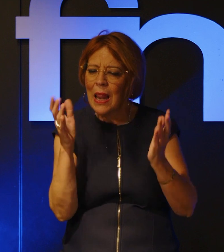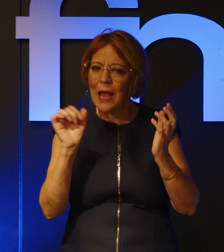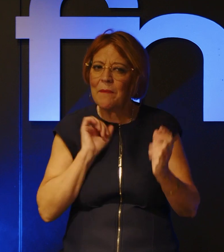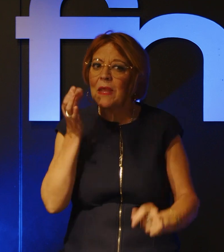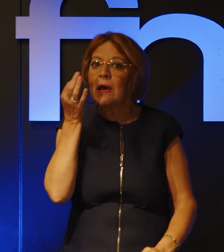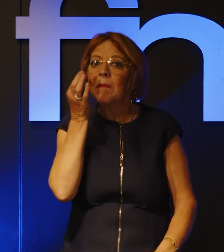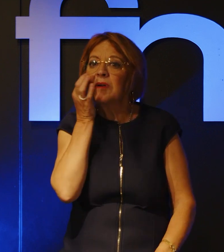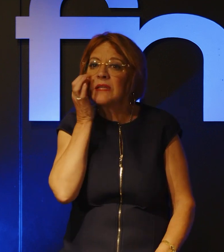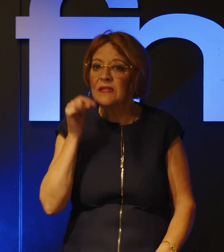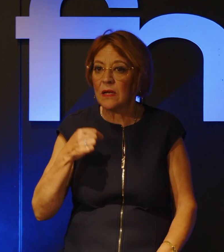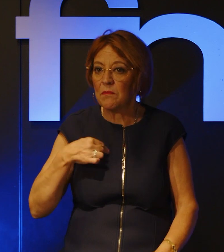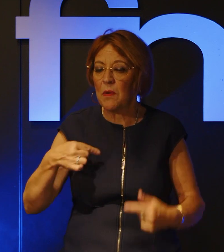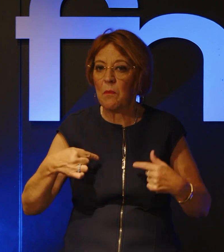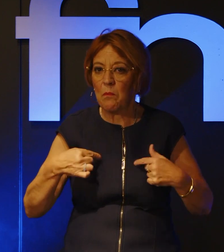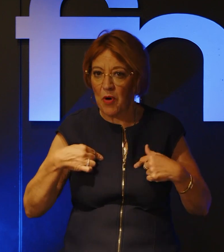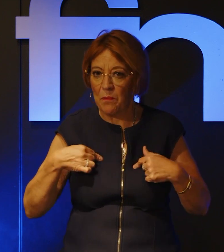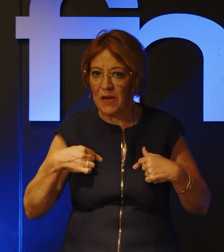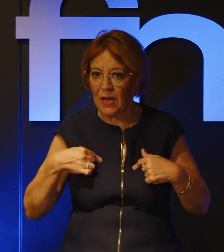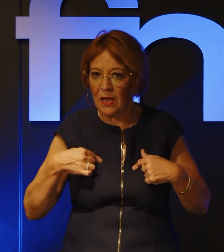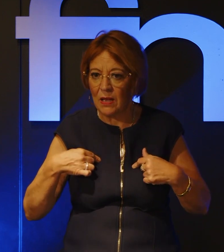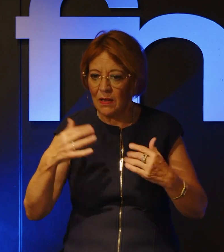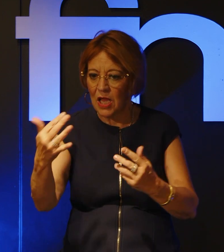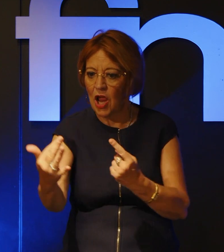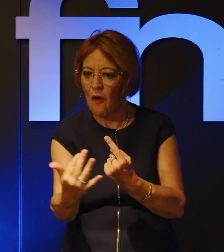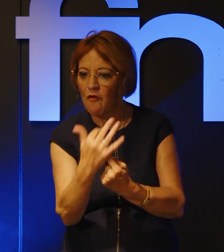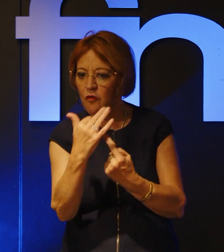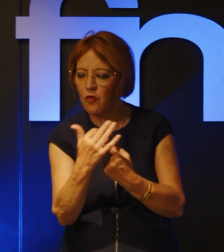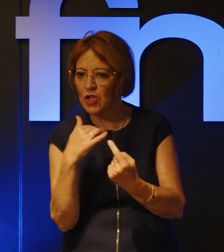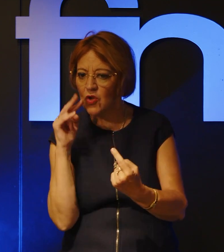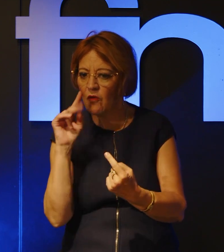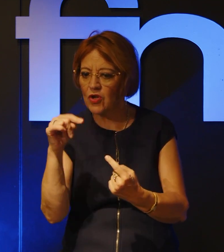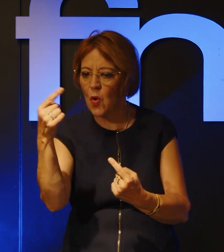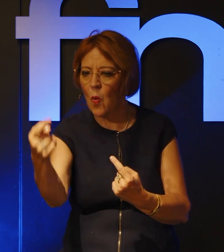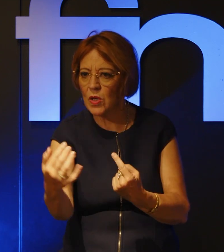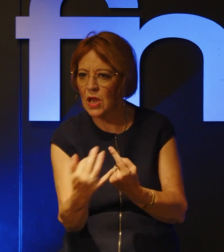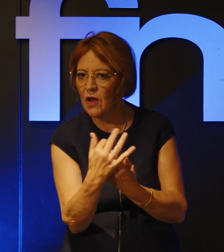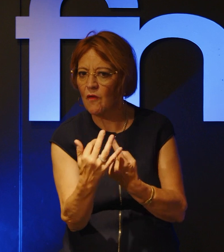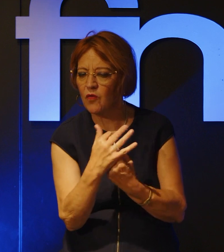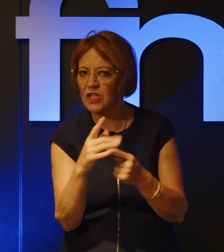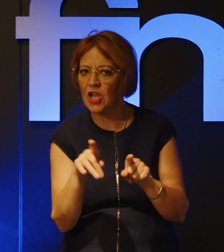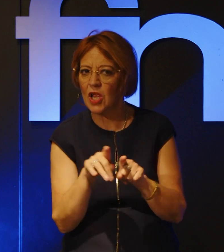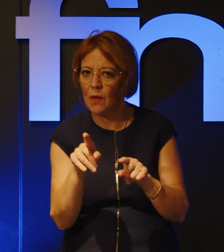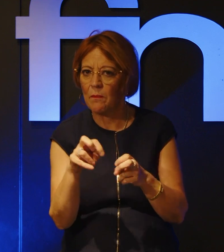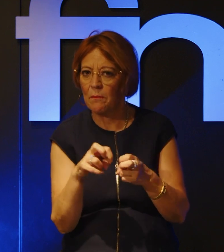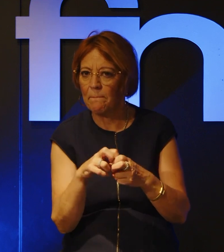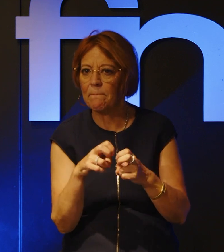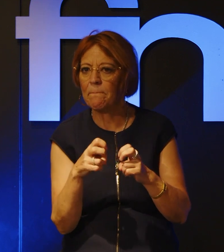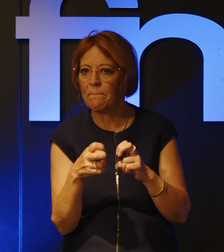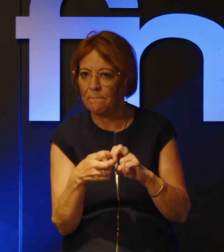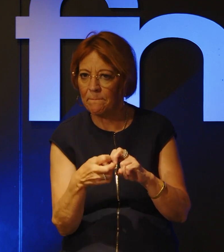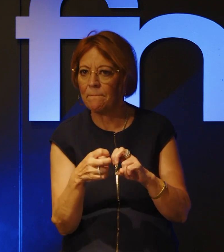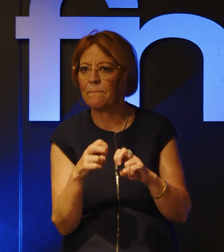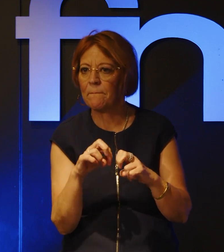percepção de mim mesma é condicionada perante daquilo que eu vejo do outro isto acaba por ser um problema